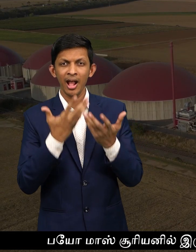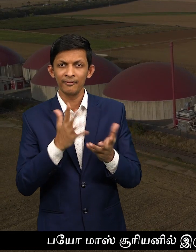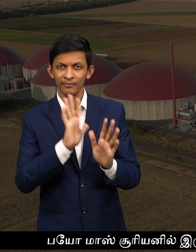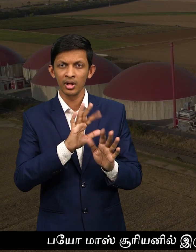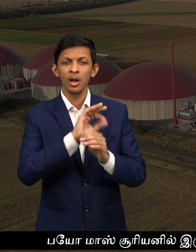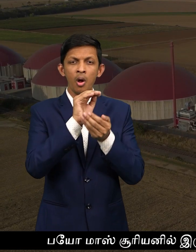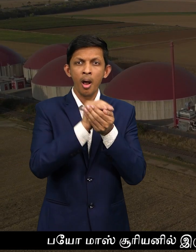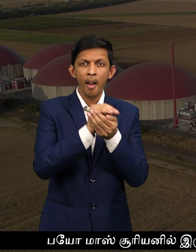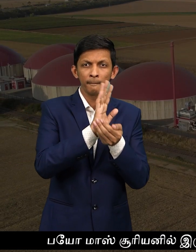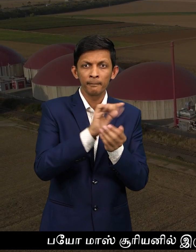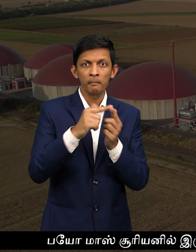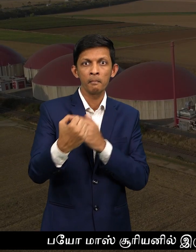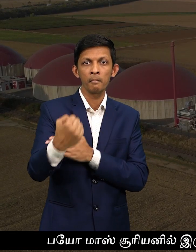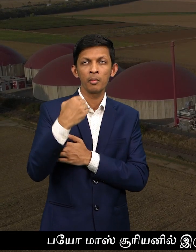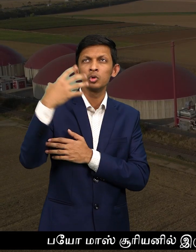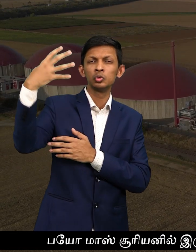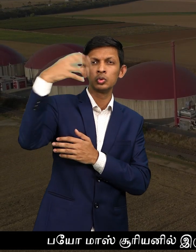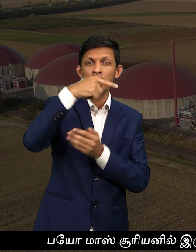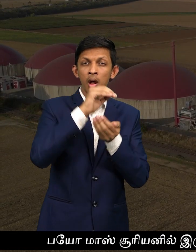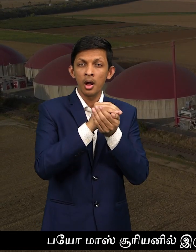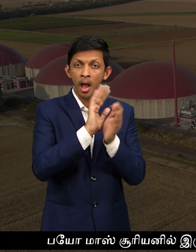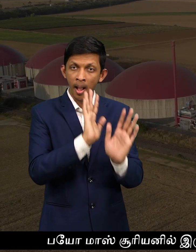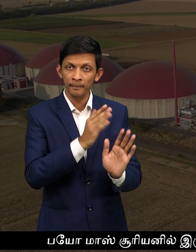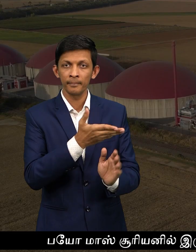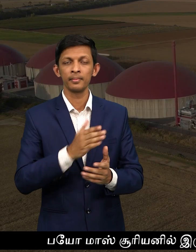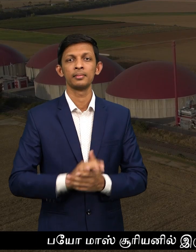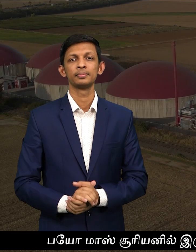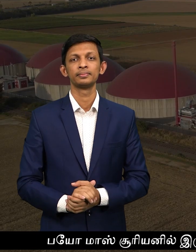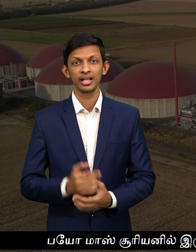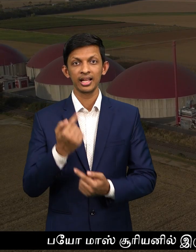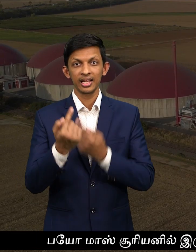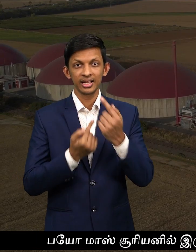பயோமாஸ் சூரியனில் இருந்து சேமிக்கப்பட்ட ஆற்றலை கொண்டுள்ளது.